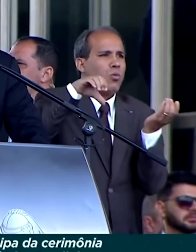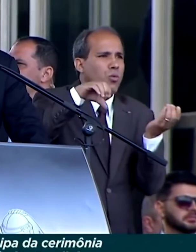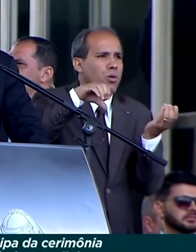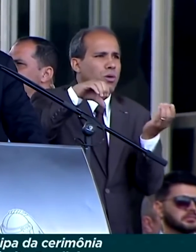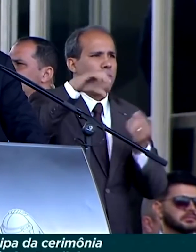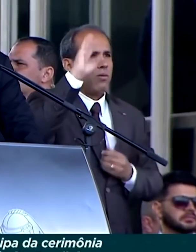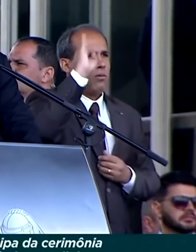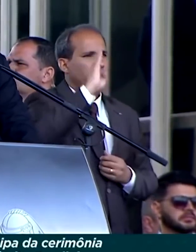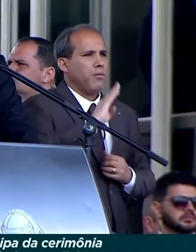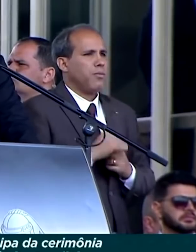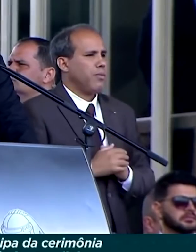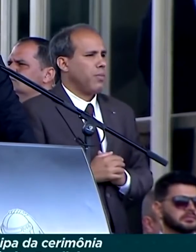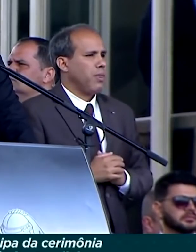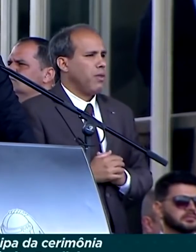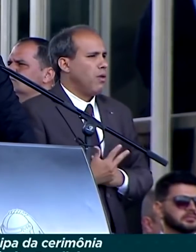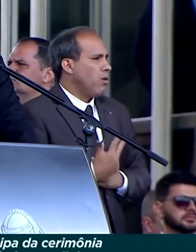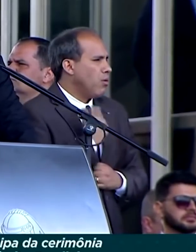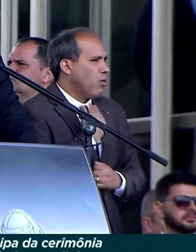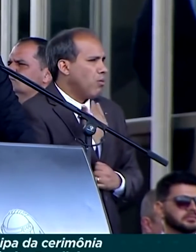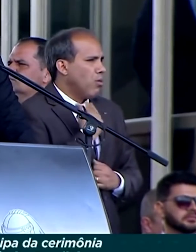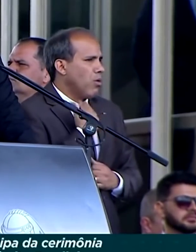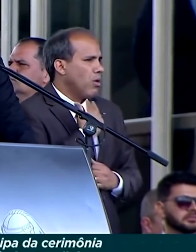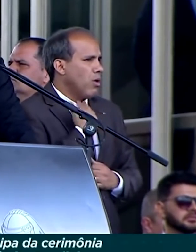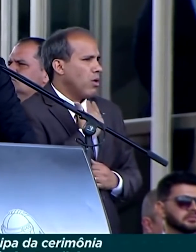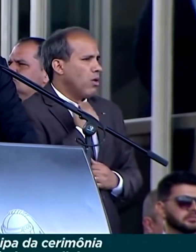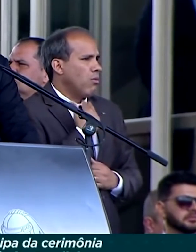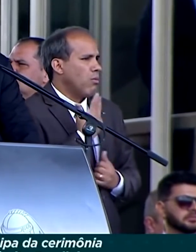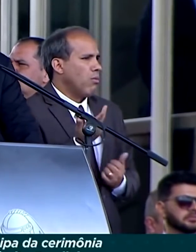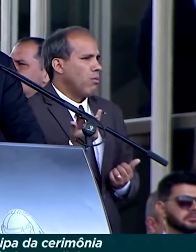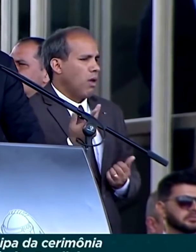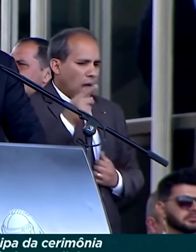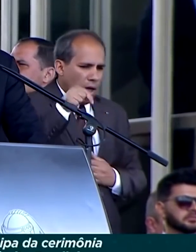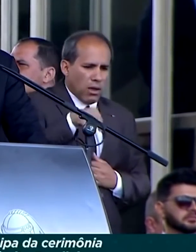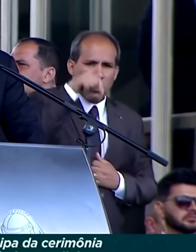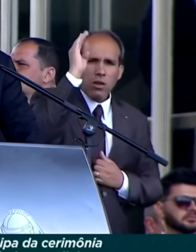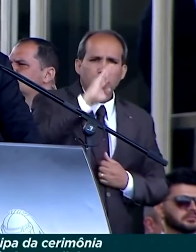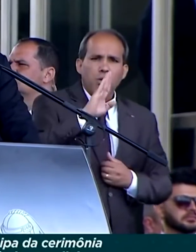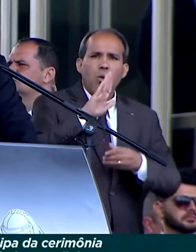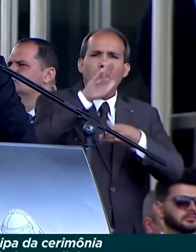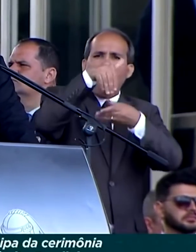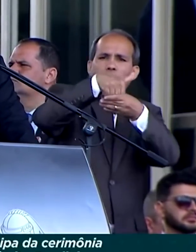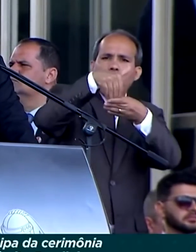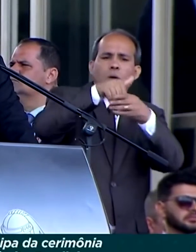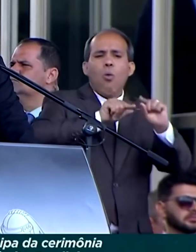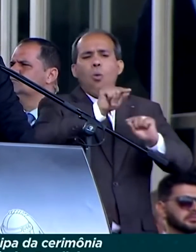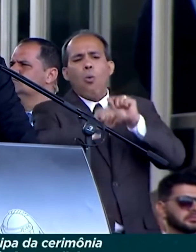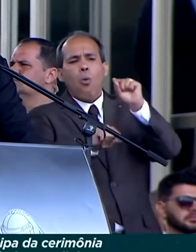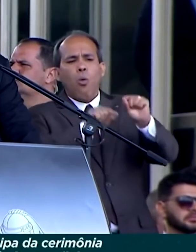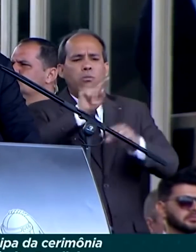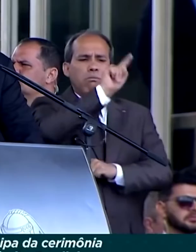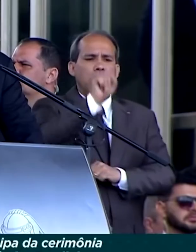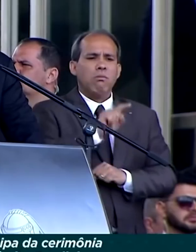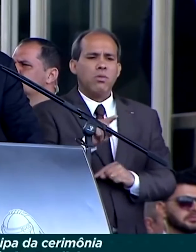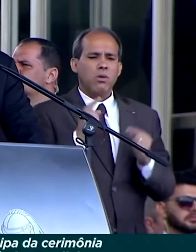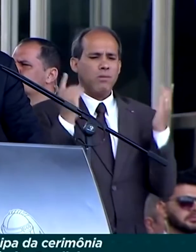brasileiro. Não podemos jamais ter uma eleições no Brasil que sobre ela paire o manto